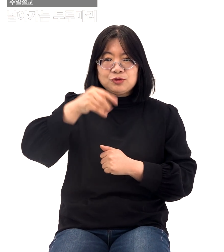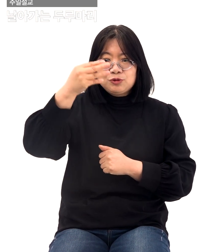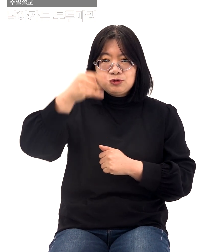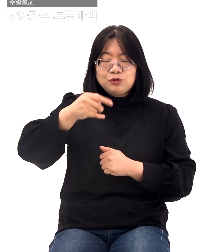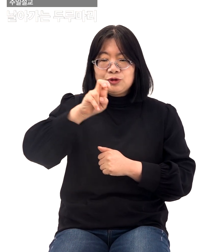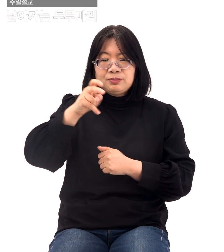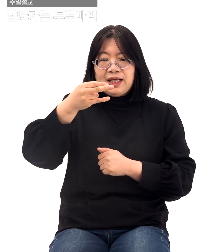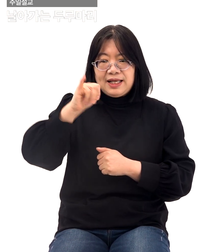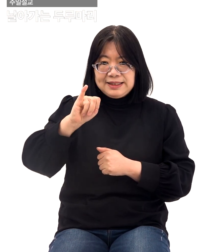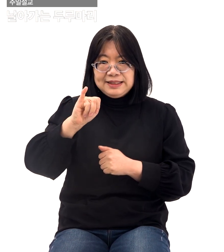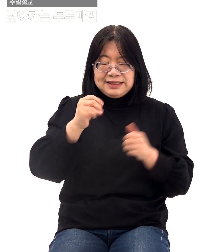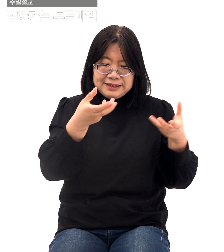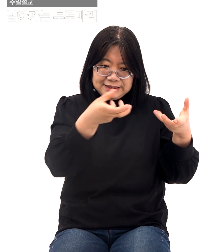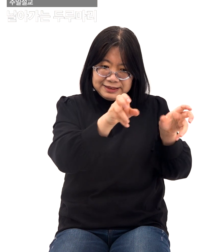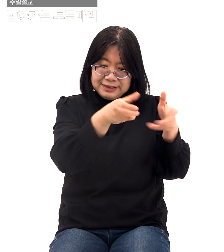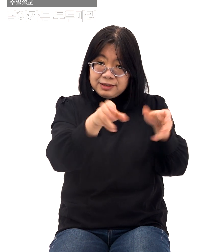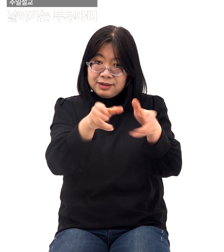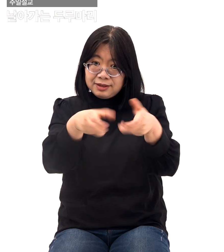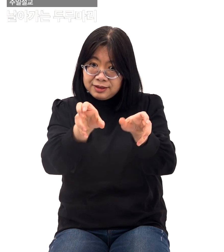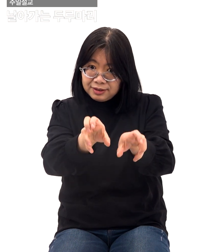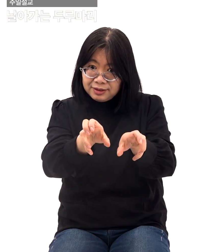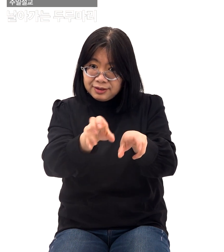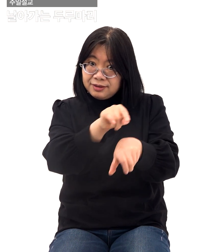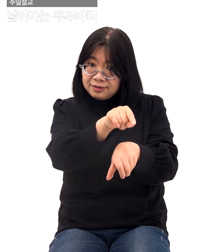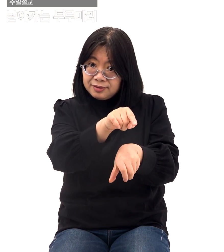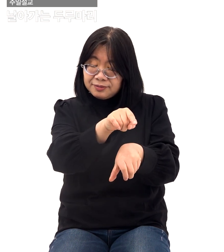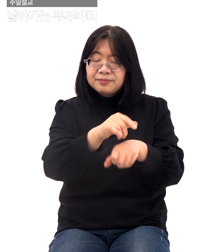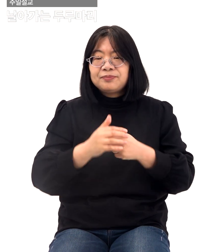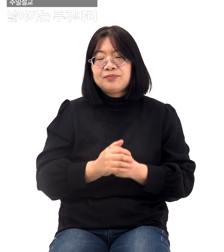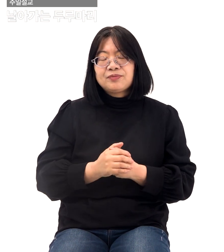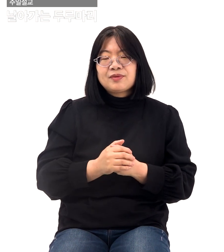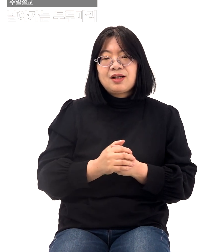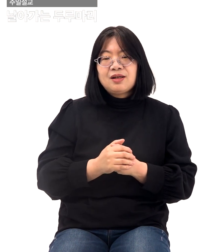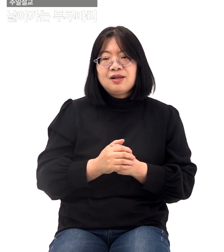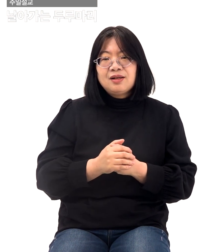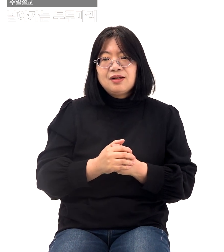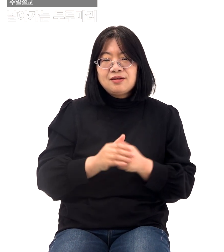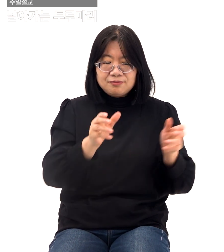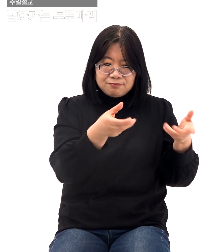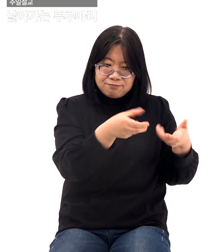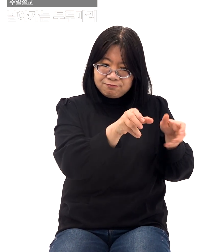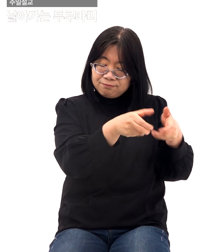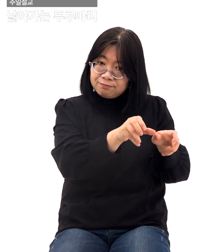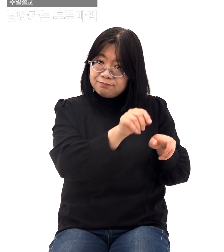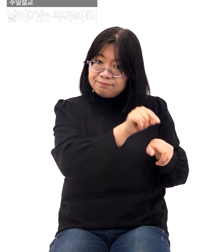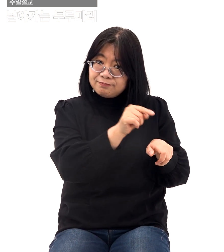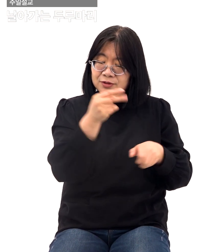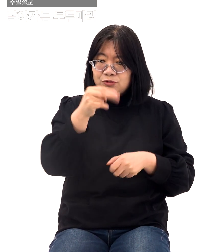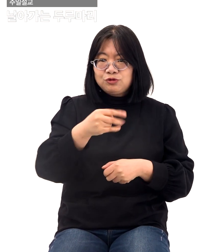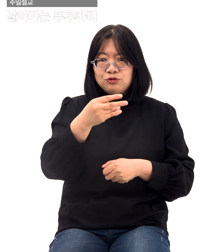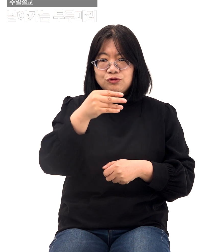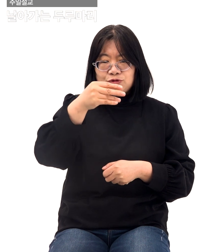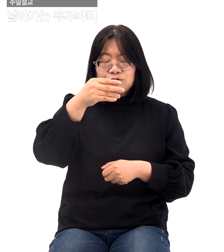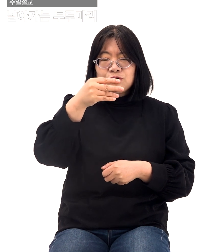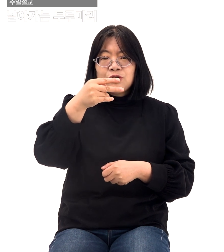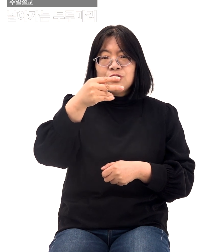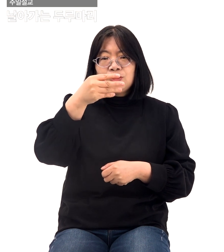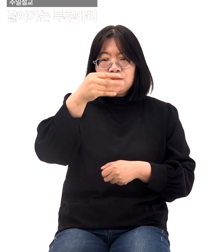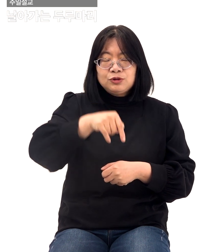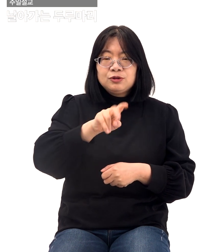두루마리예요. 그 두루마리를 본 거죠. 근데 이 두루마리가 하늘로 날아갑니다,